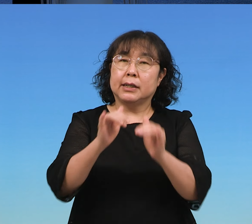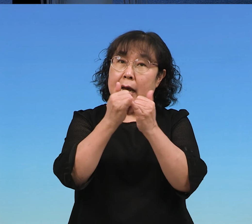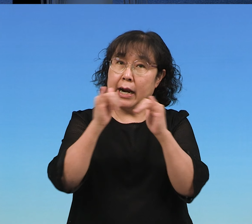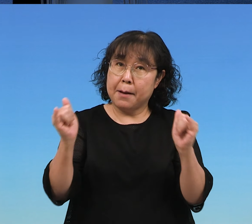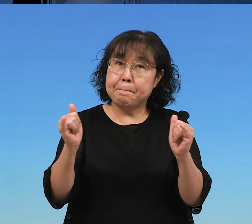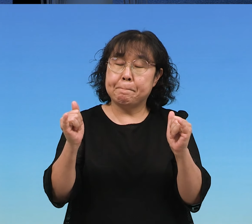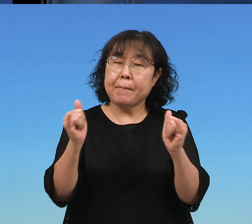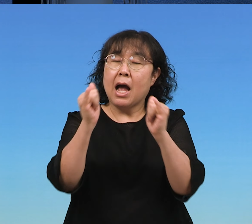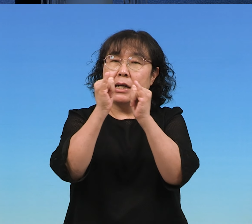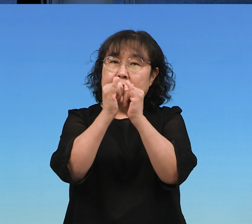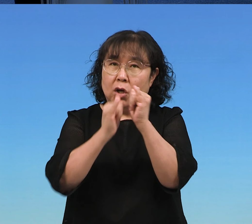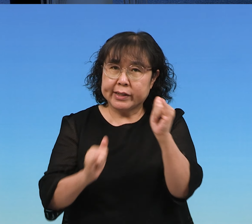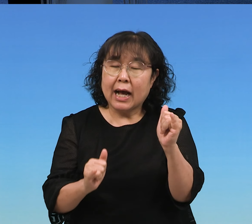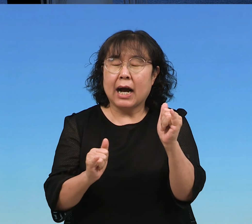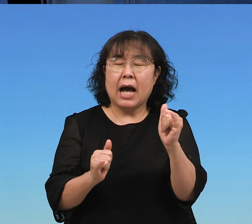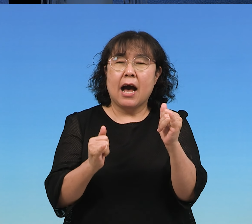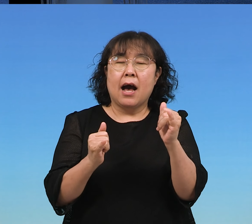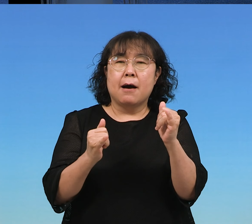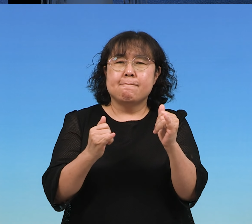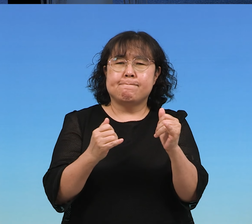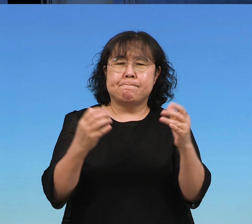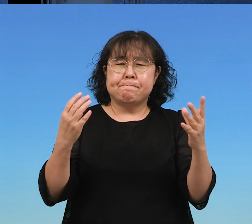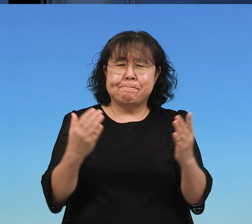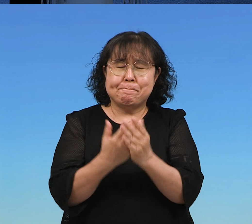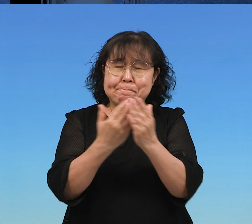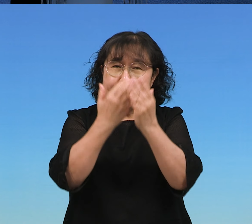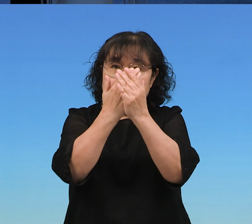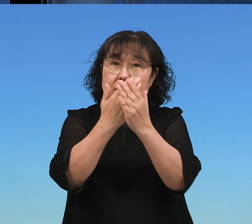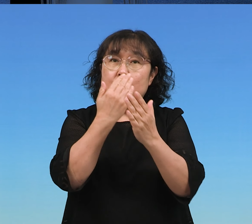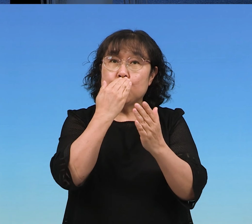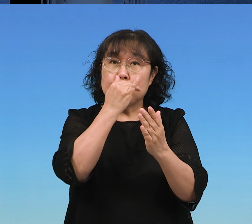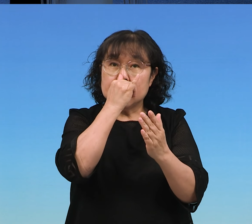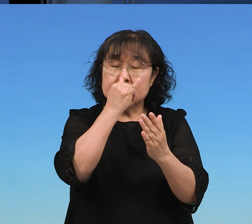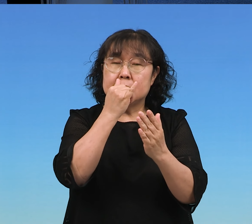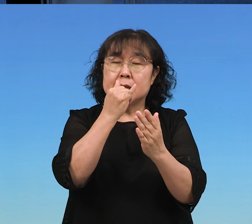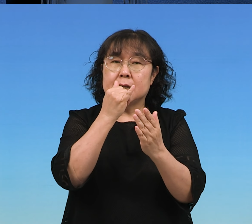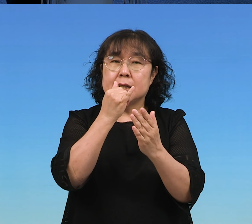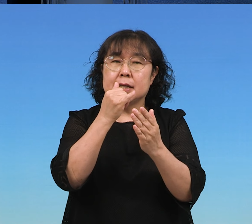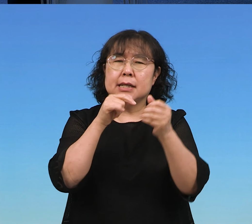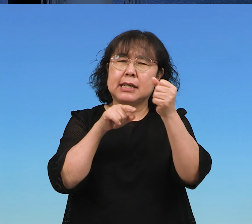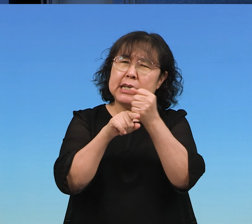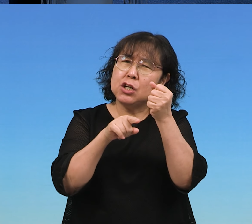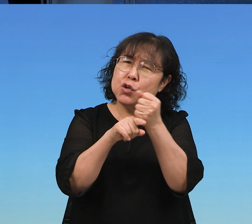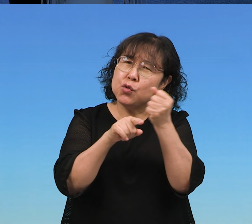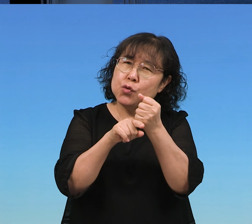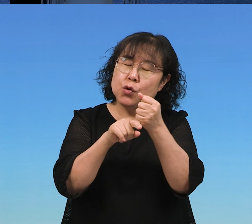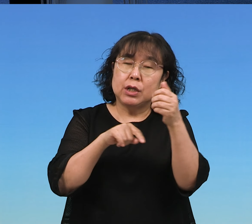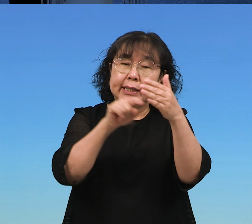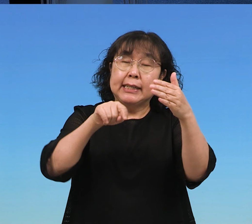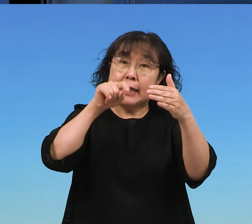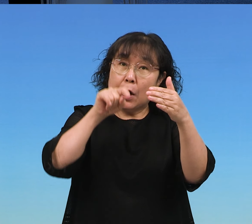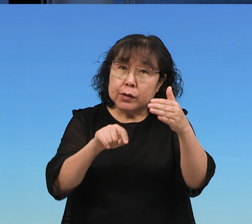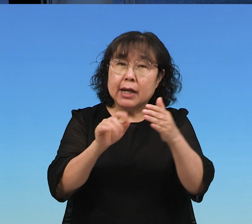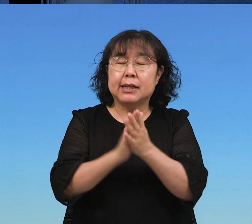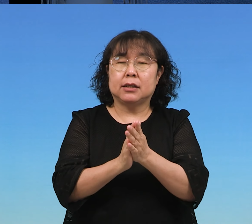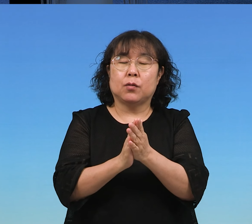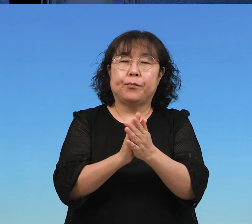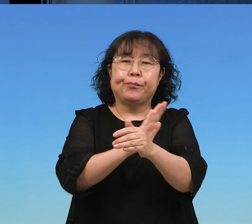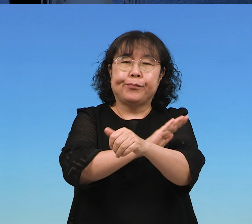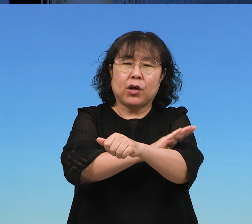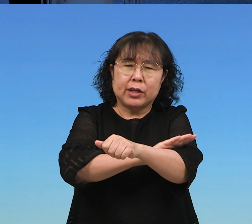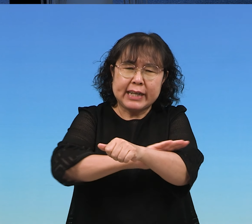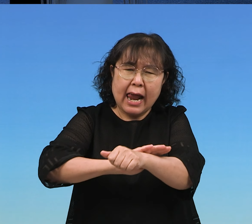그 우리 인간의 역사가 이렇게 놀랍게 발전할 수 있었던 요인 중에 그 좀 더 잘